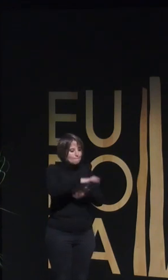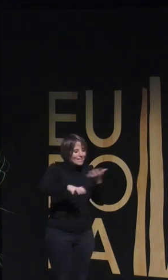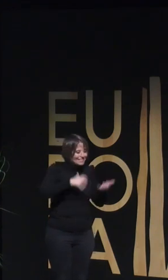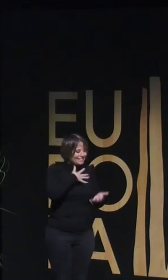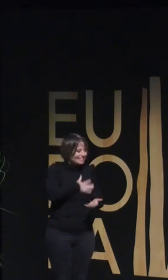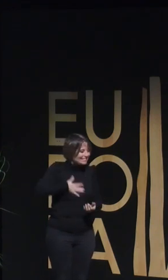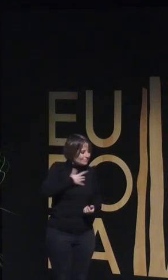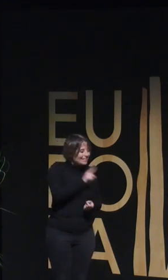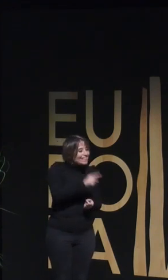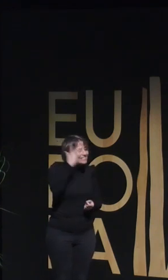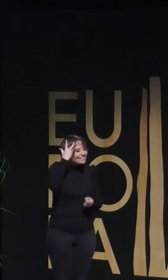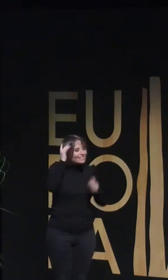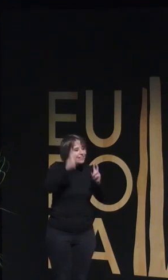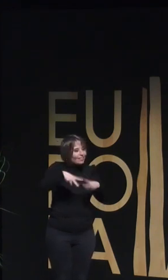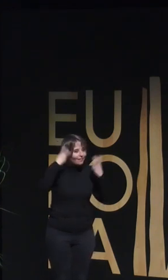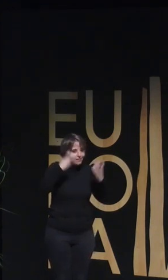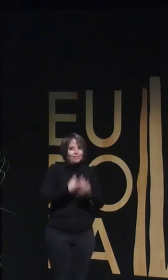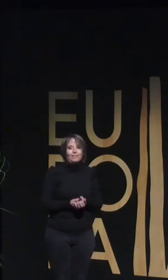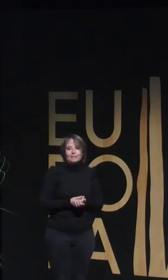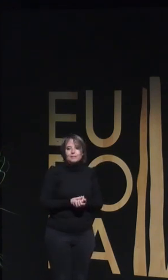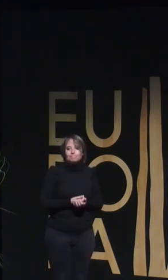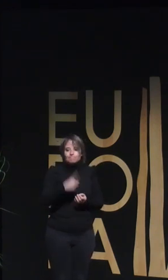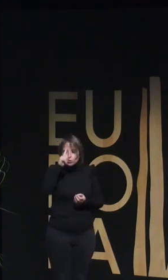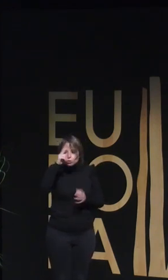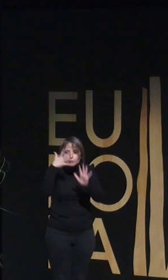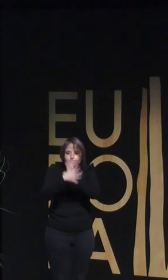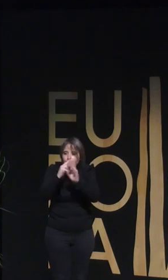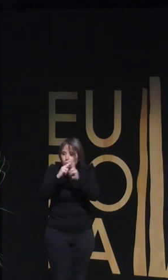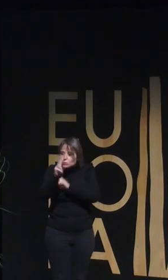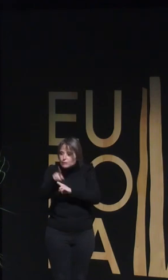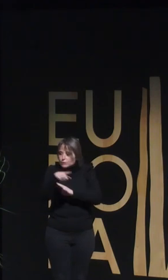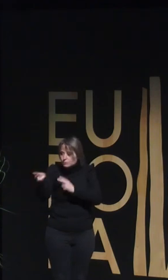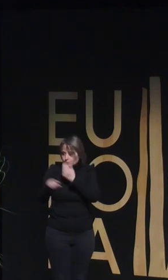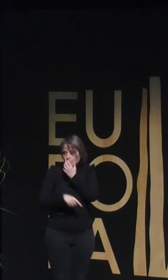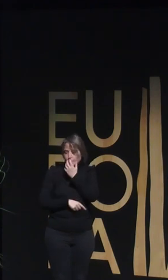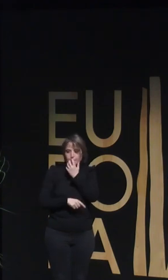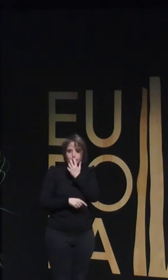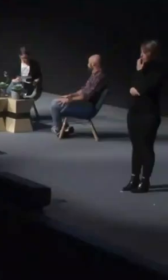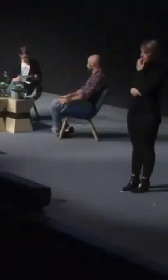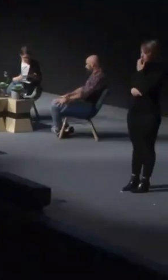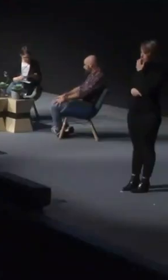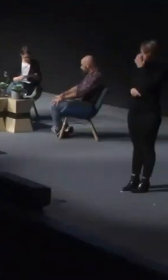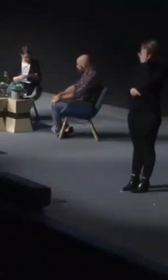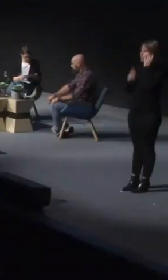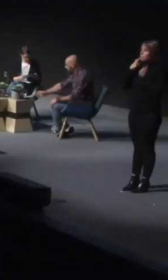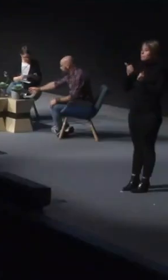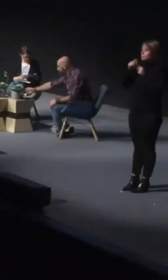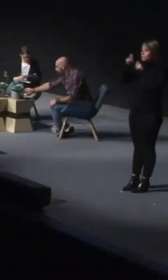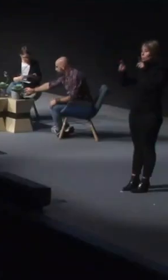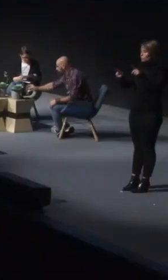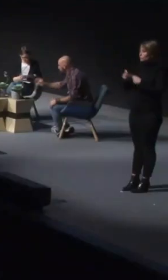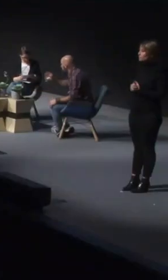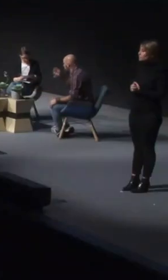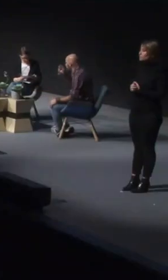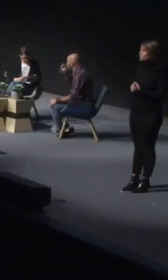son un poco las ideas del reciclar. No sé si te he respondido, pero sí. Venga, vamos con más.